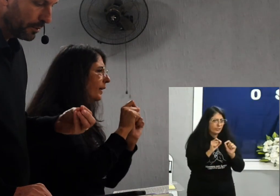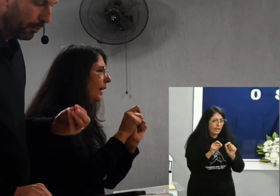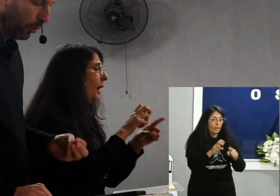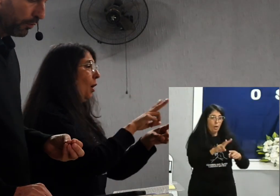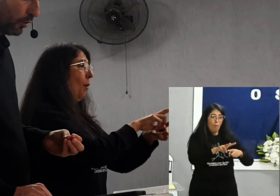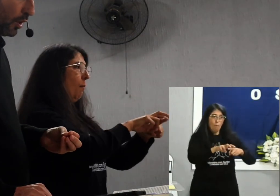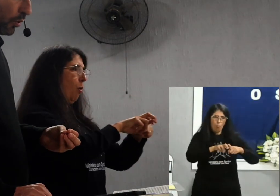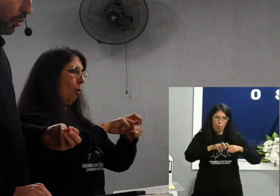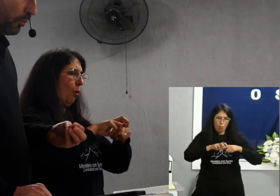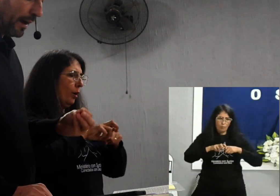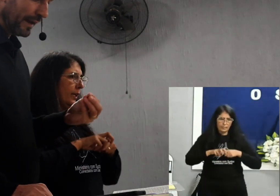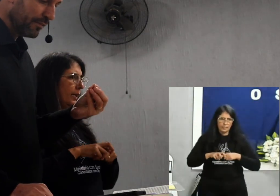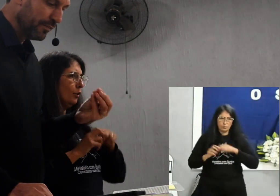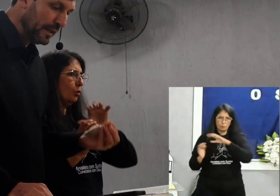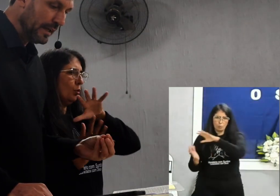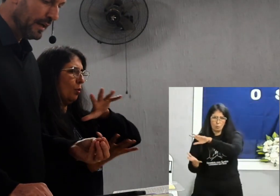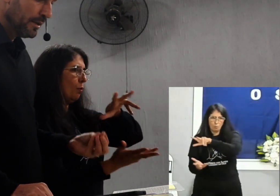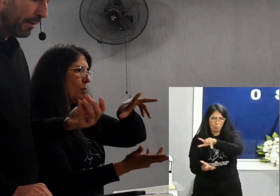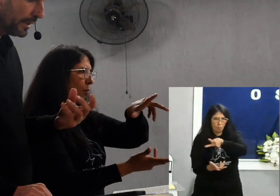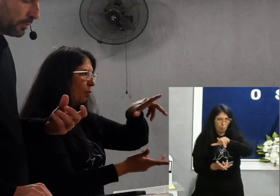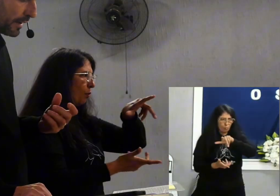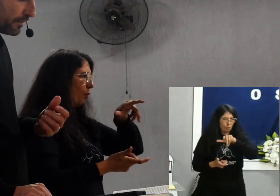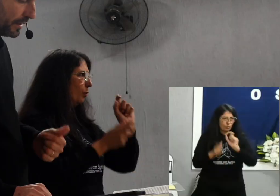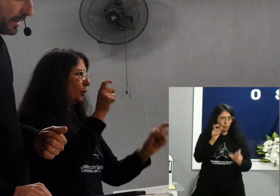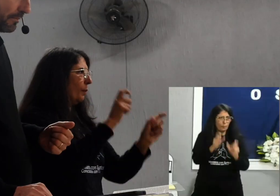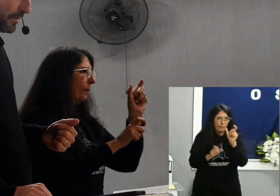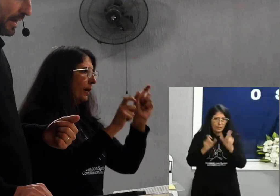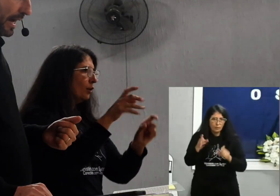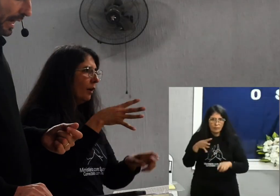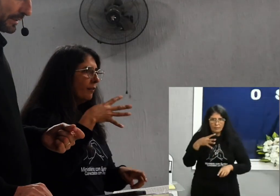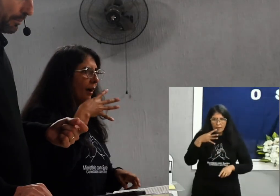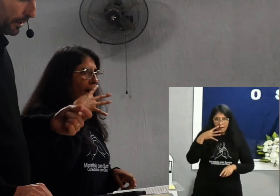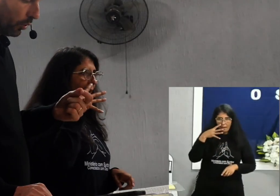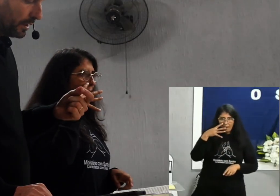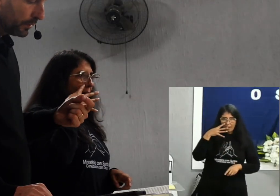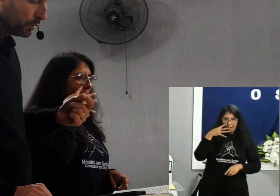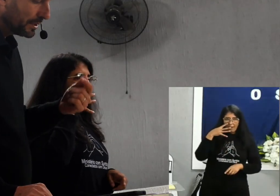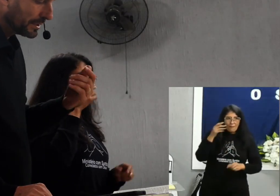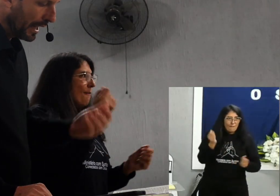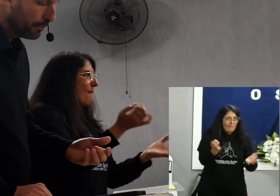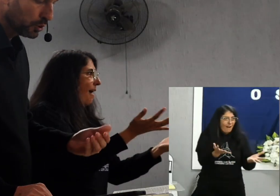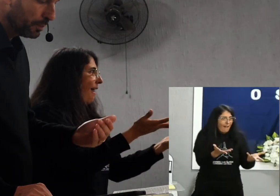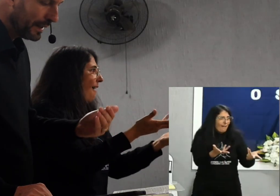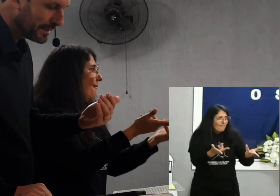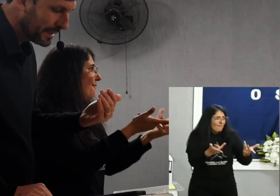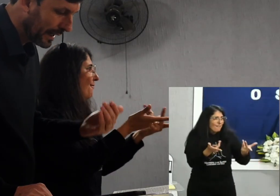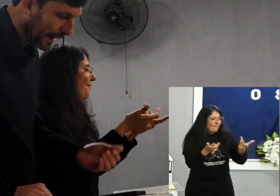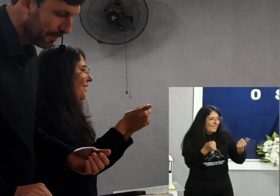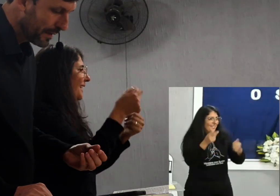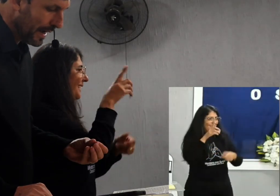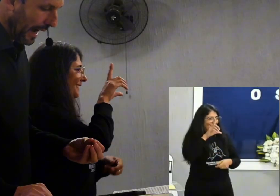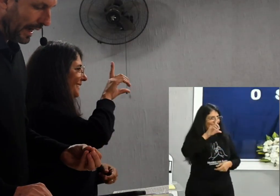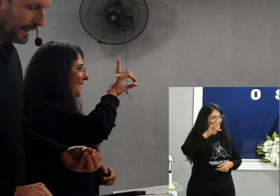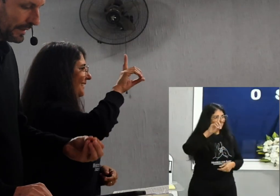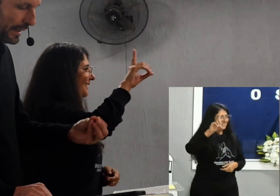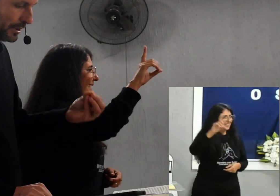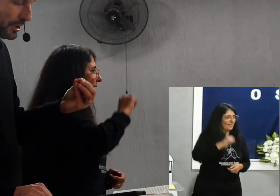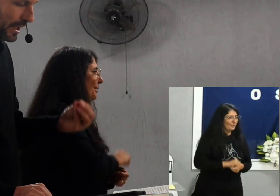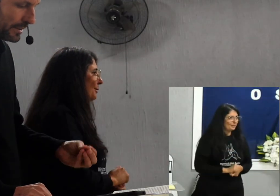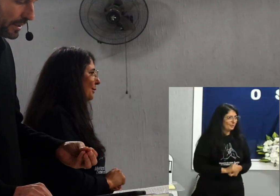atônito esse povo com maravilha e mais maravilha. A sabedoria dos sábios perecerá,